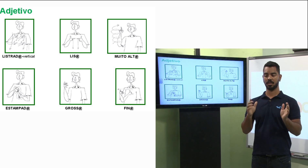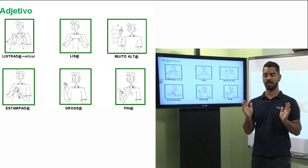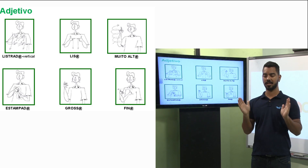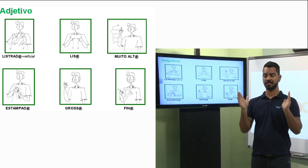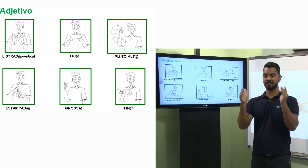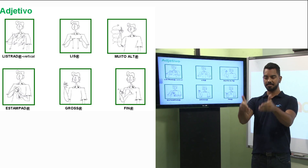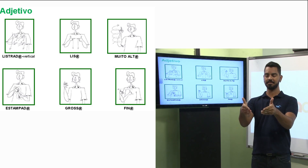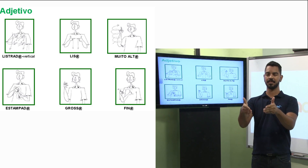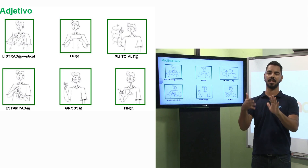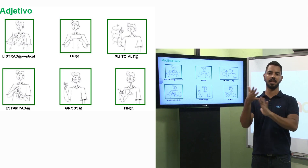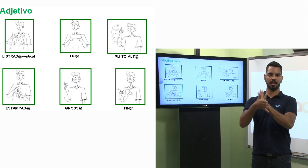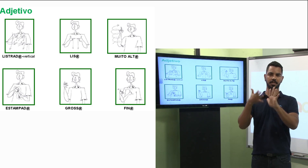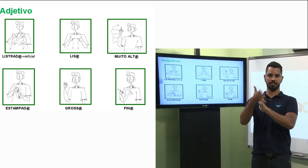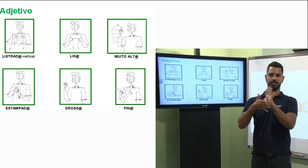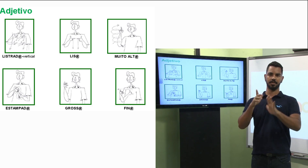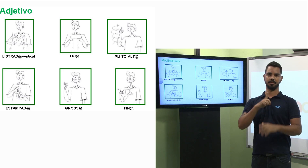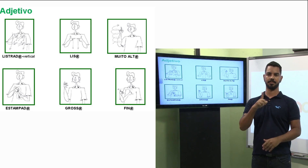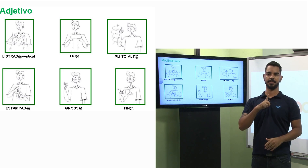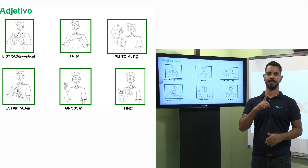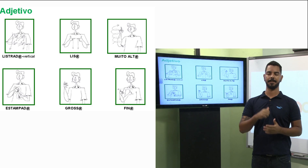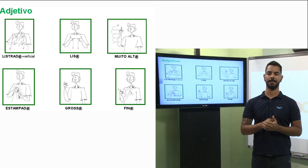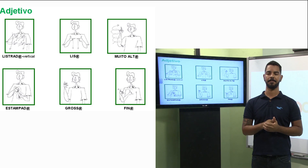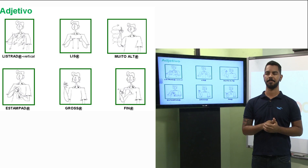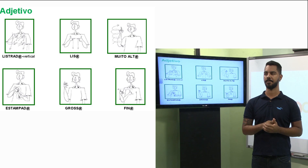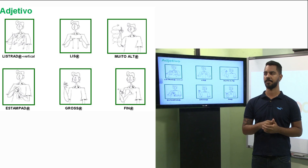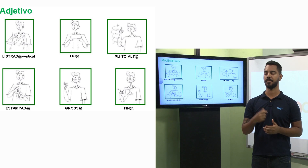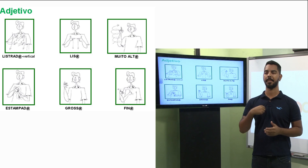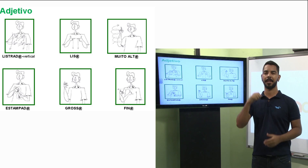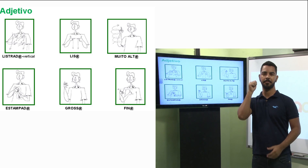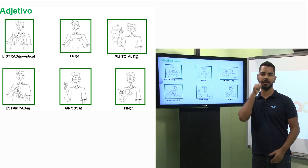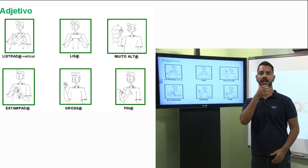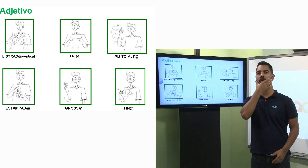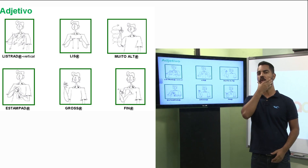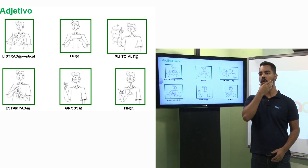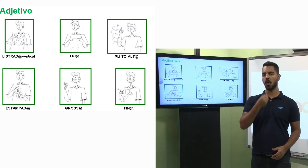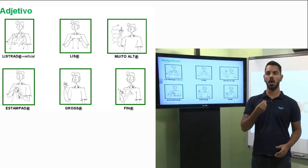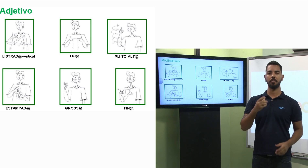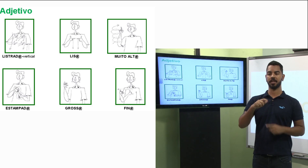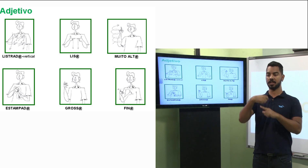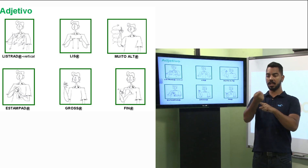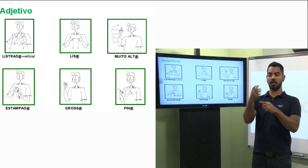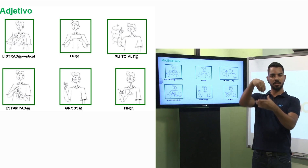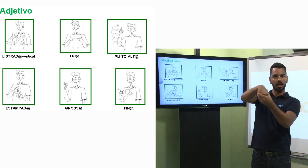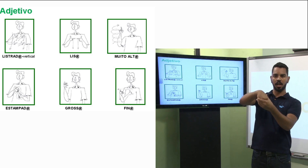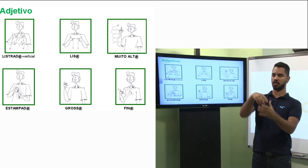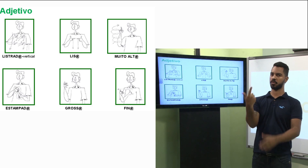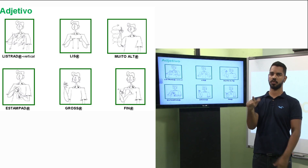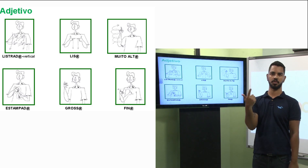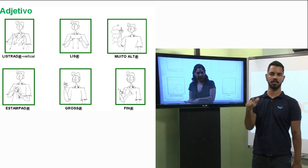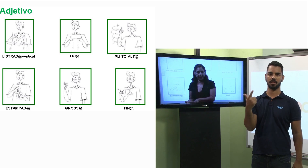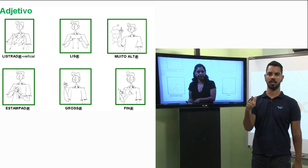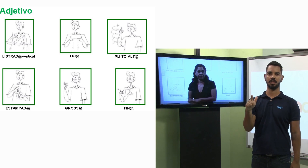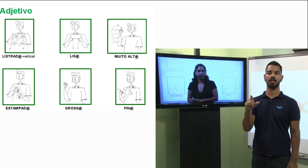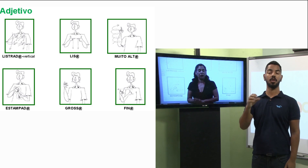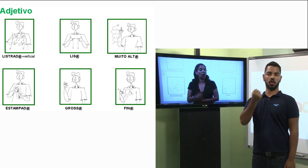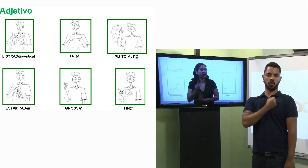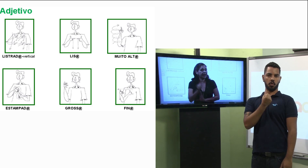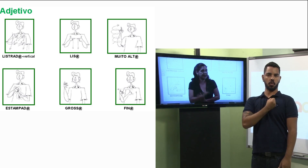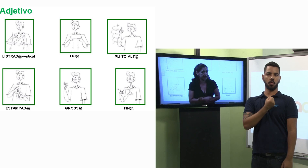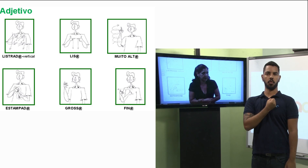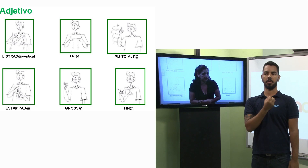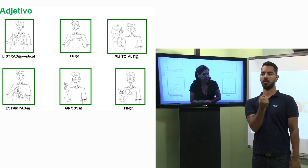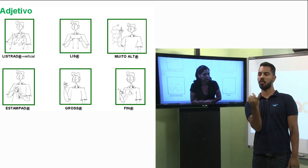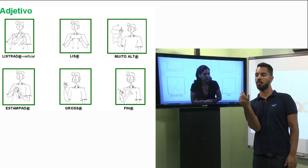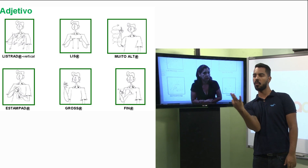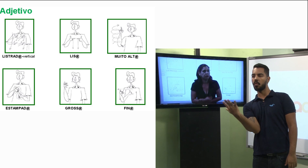neutra, não havendo, portanto, marca para gênero masculino e feminino e nem para número singular e plural, tá?